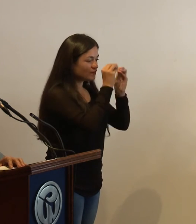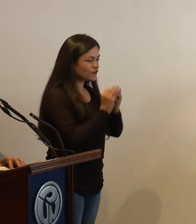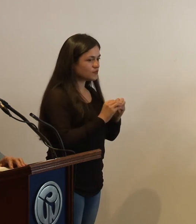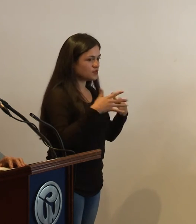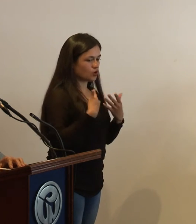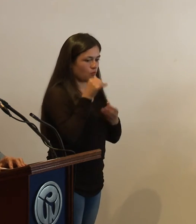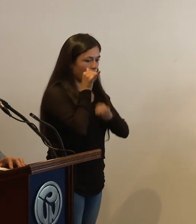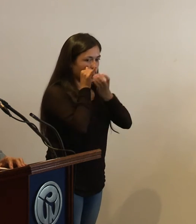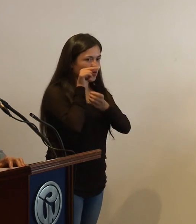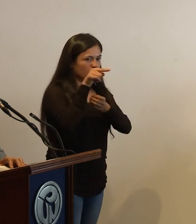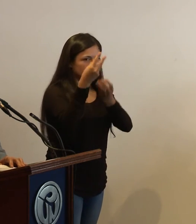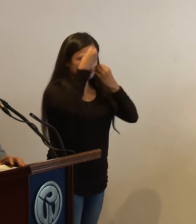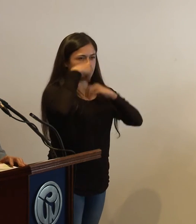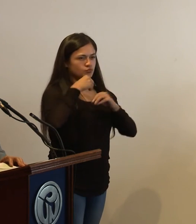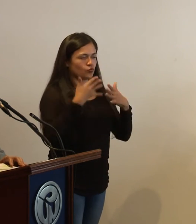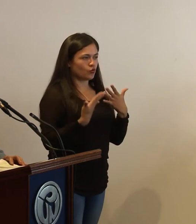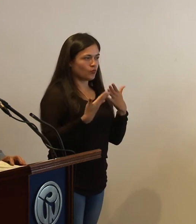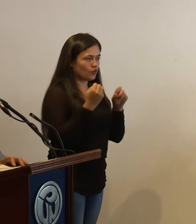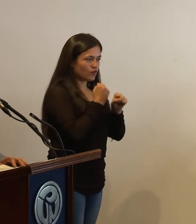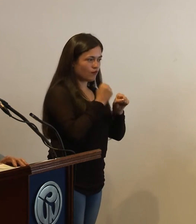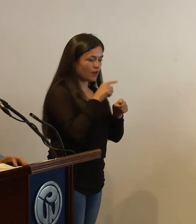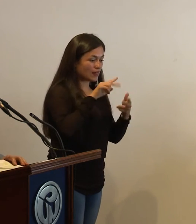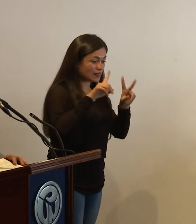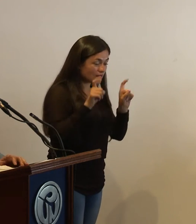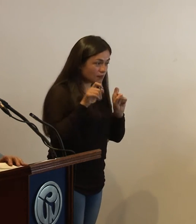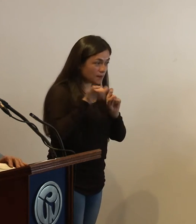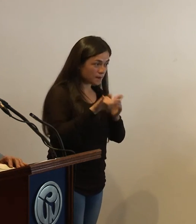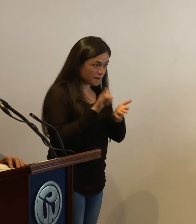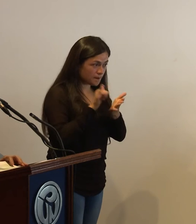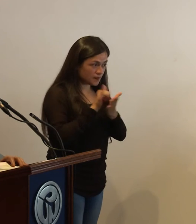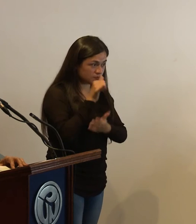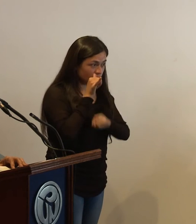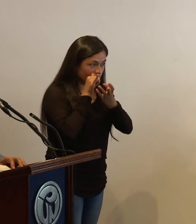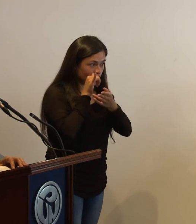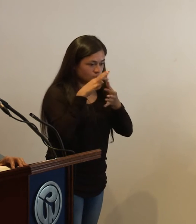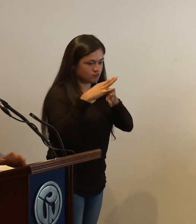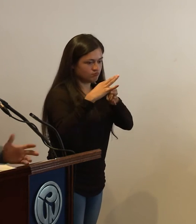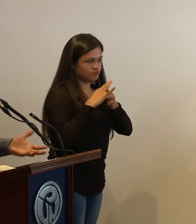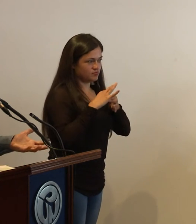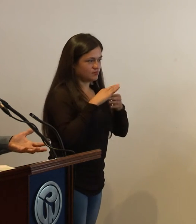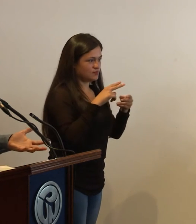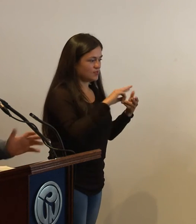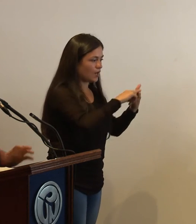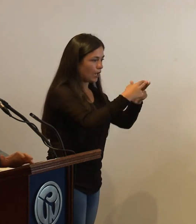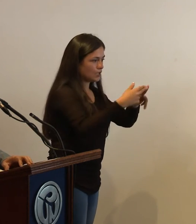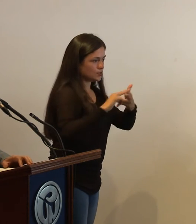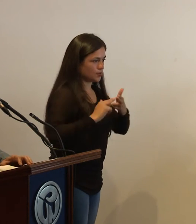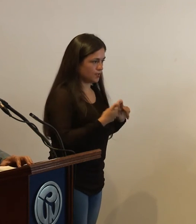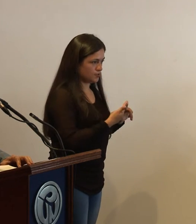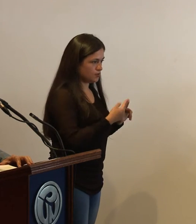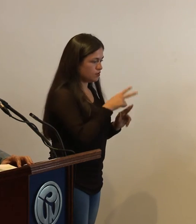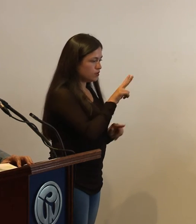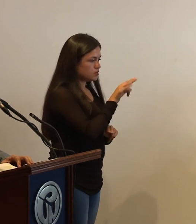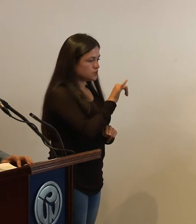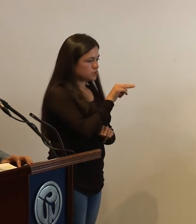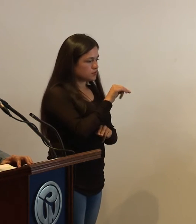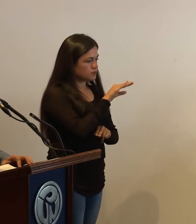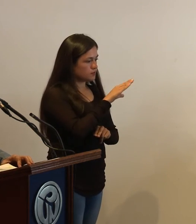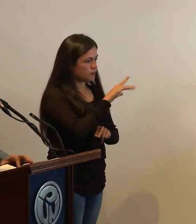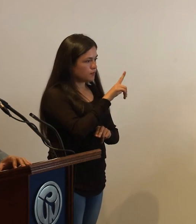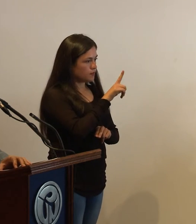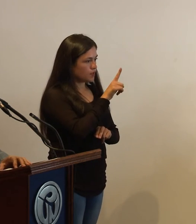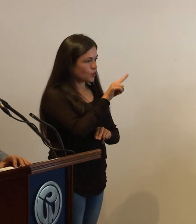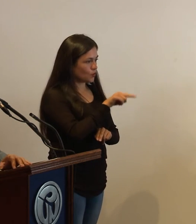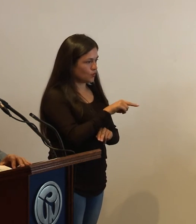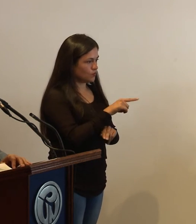pedagógico para trabajar sobre este asunto de los vínculos. Los vínculos a nivel